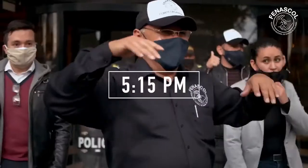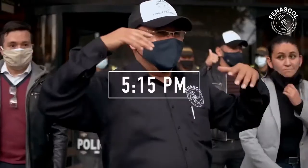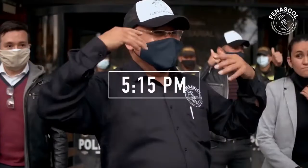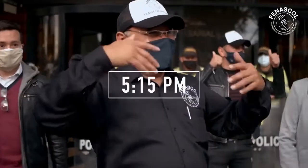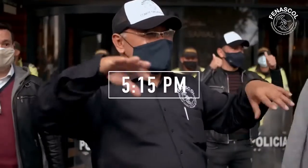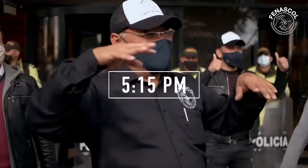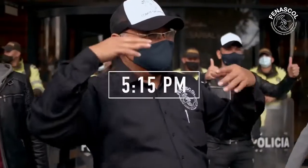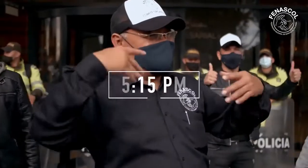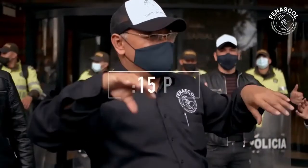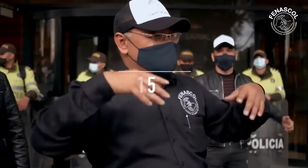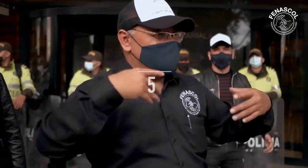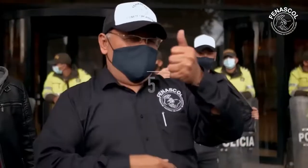Tenemos buenas noticias.